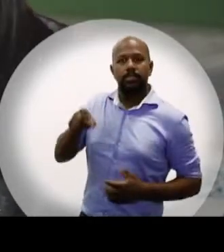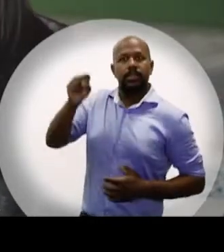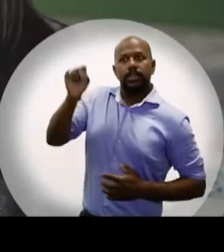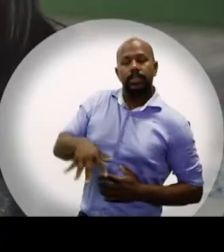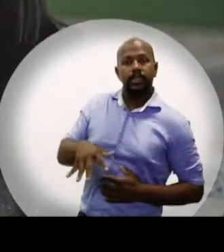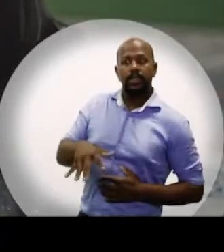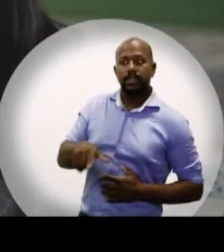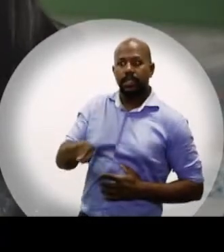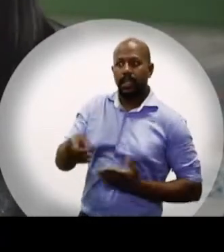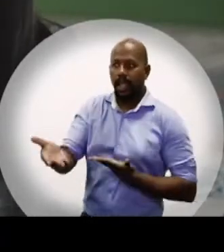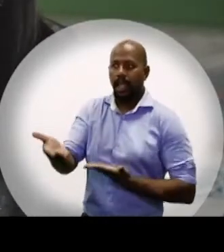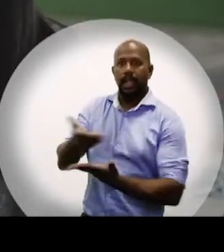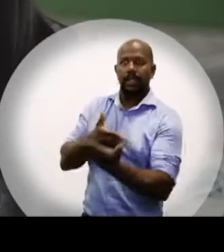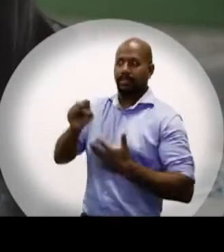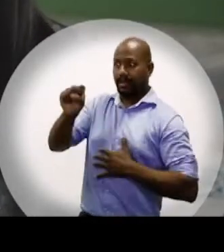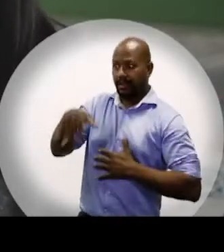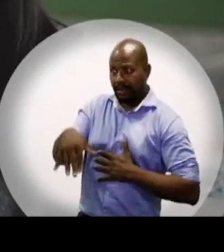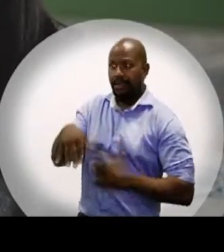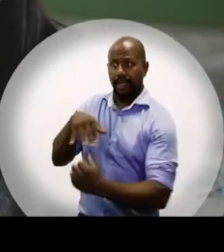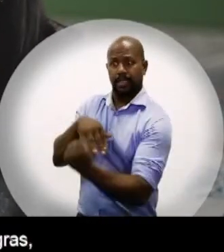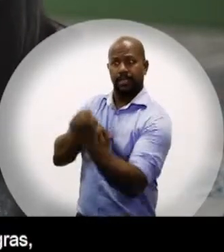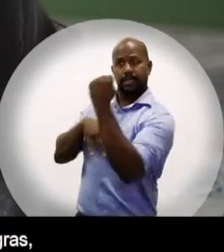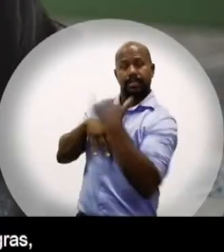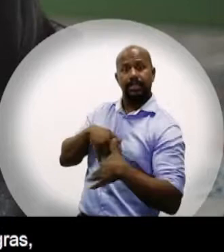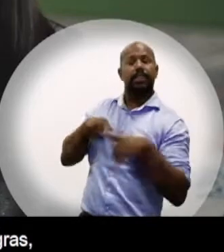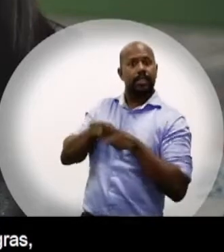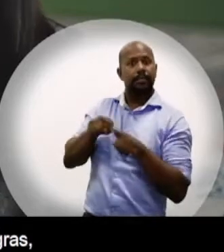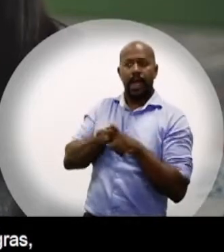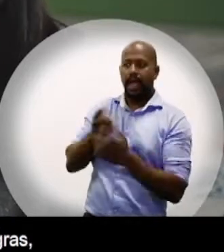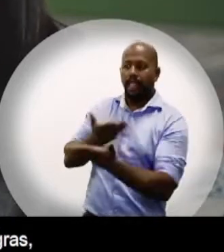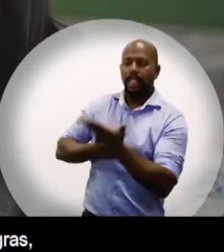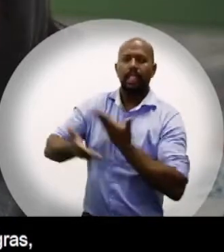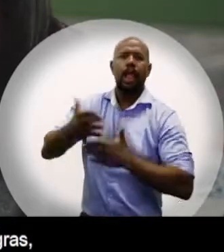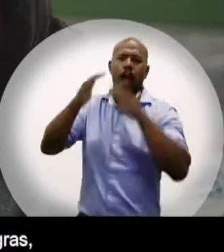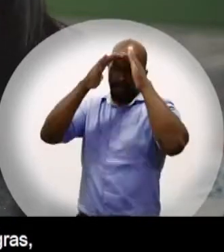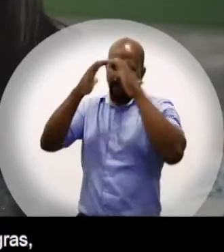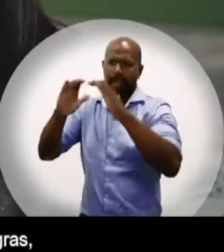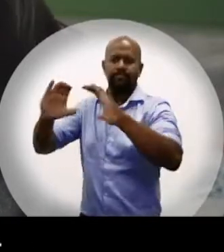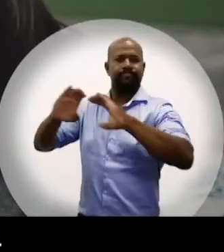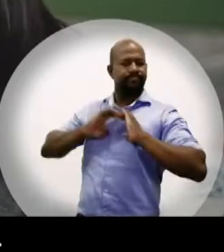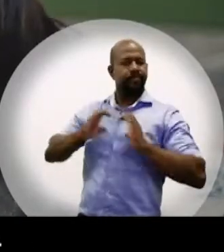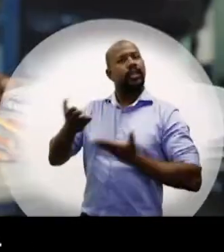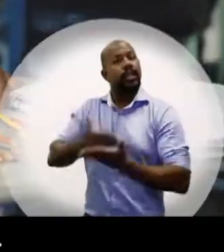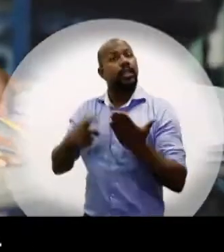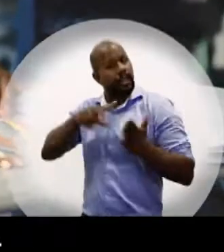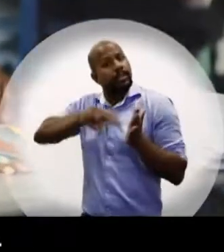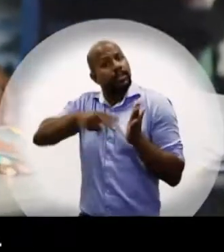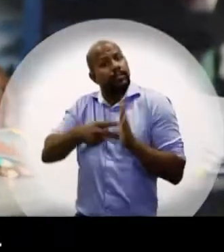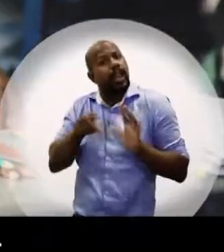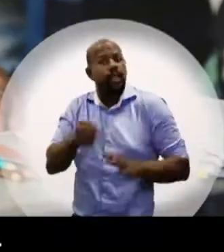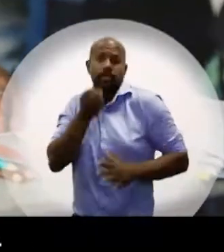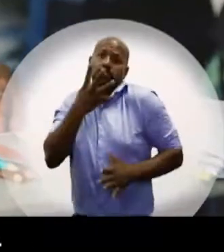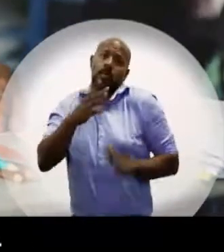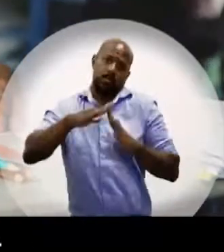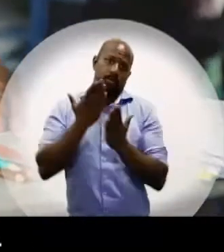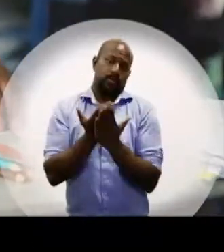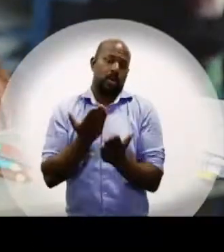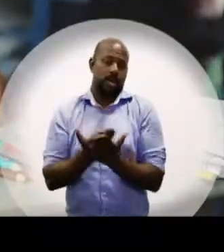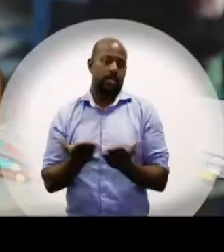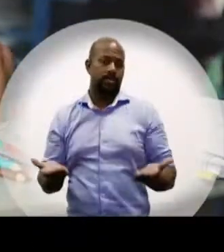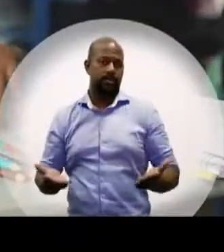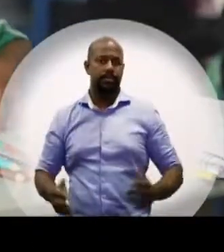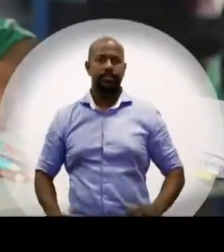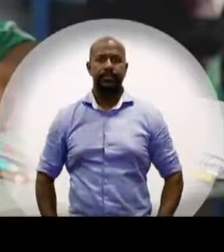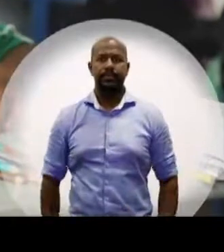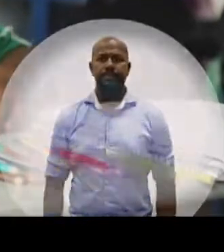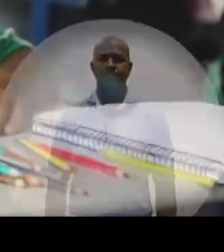ele, nós recebemos esse sim também de volta, até mesmo no comportamento, no respeito às regras, porque tem significado para ele hoje a escola.